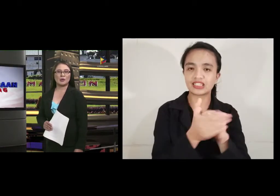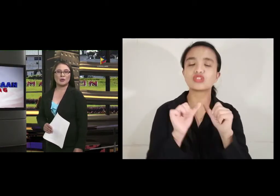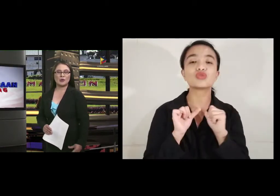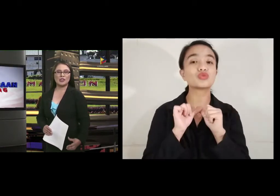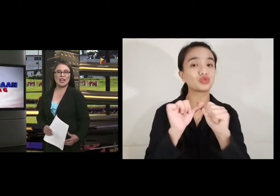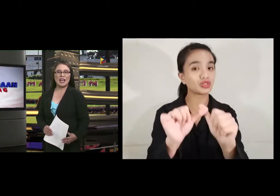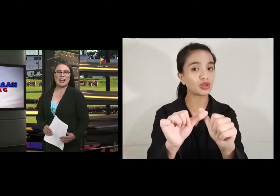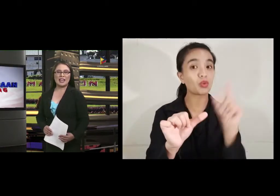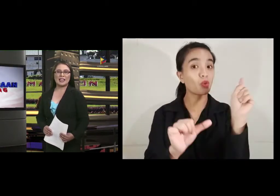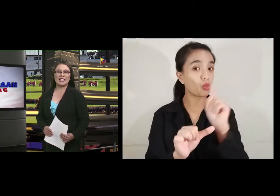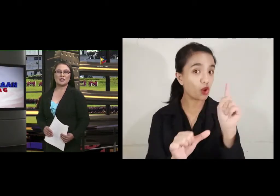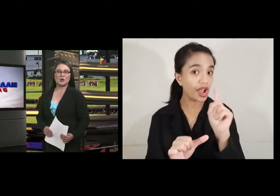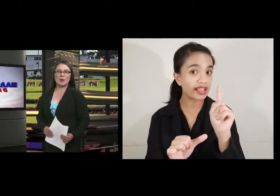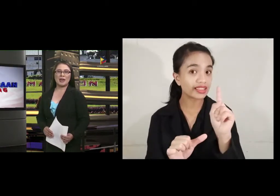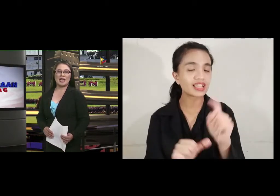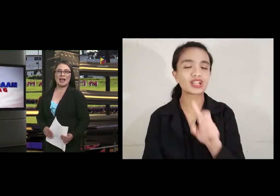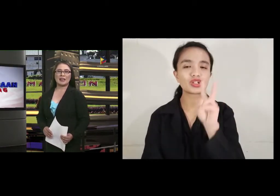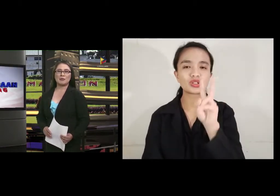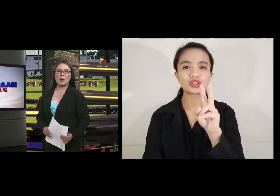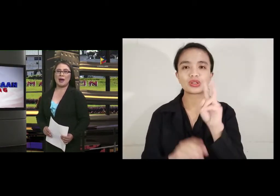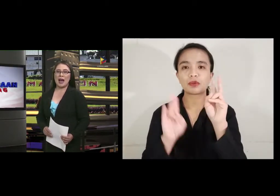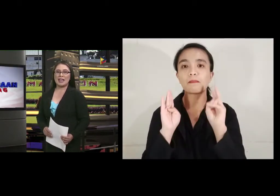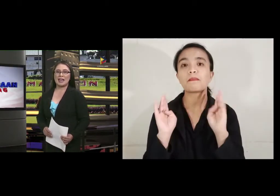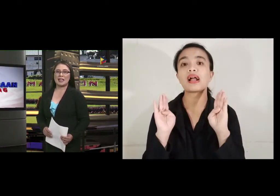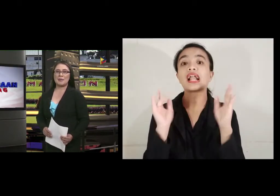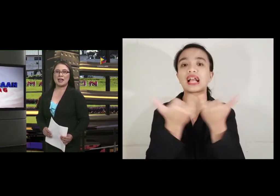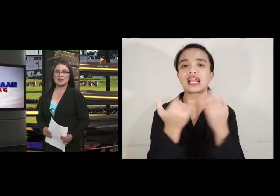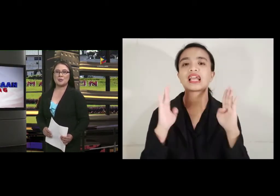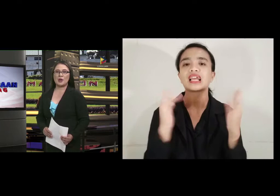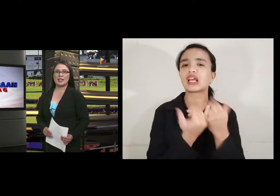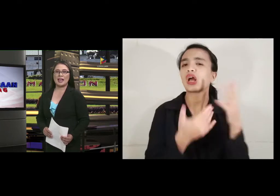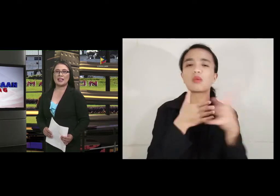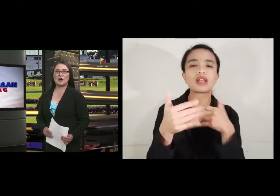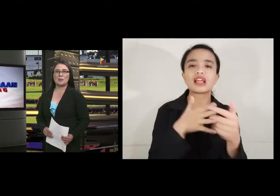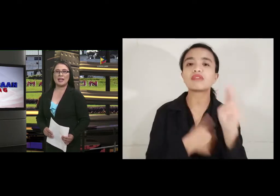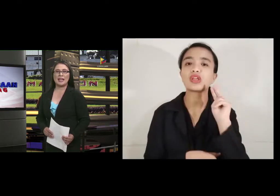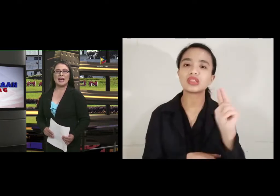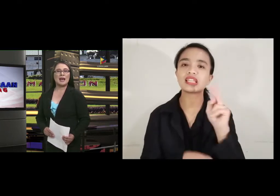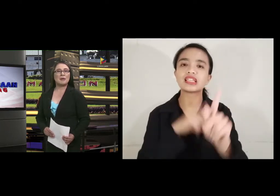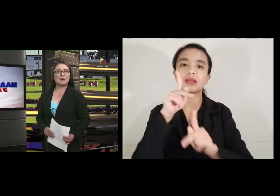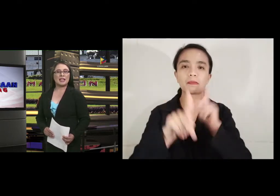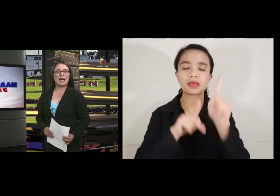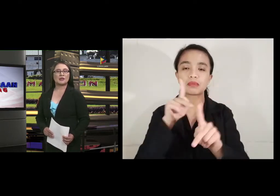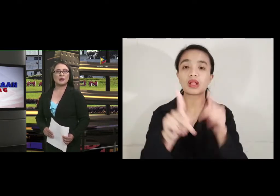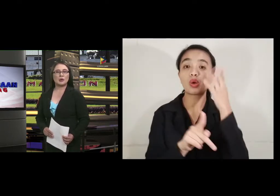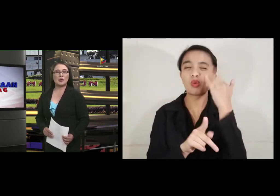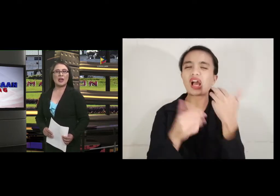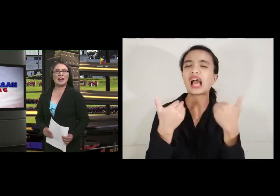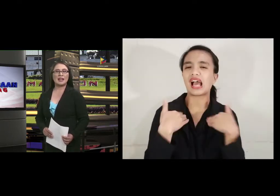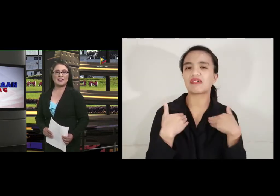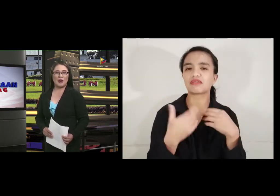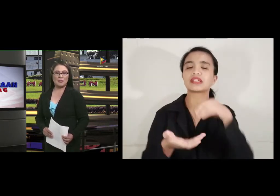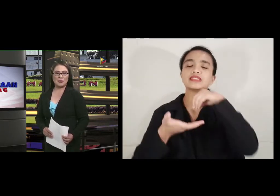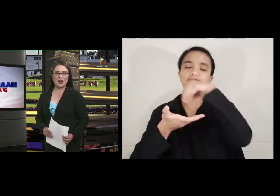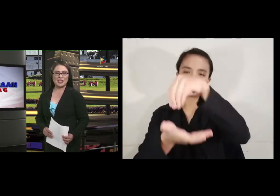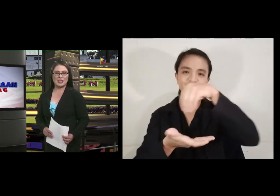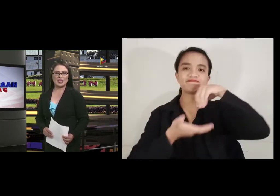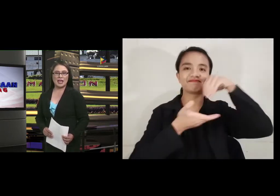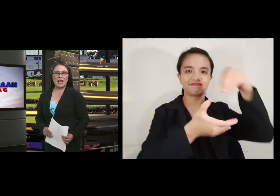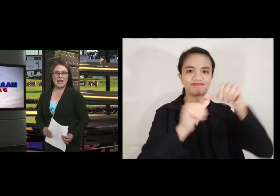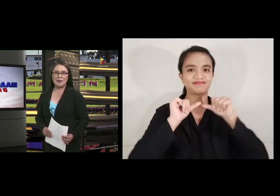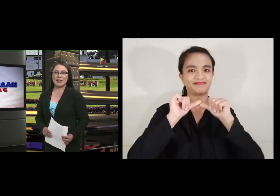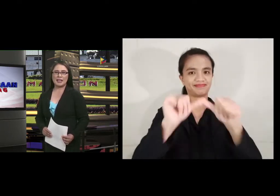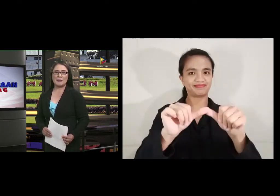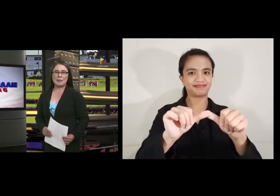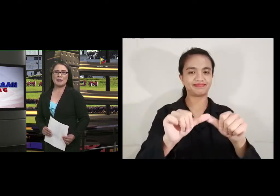ti agturturong, kadagiti nagduduma barangay tapno ipaay dagiti pagkasapulan dagiti umili baban iti agtultuloy a relief